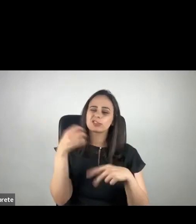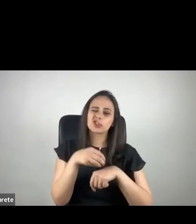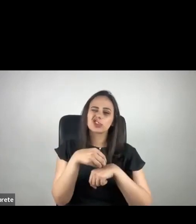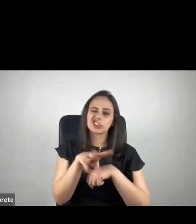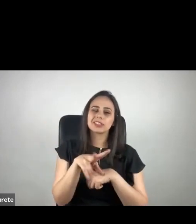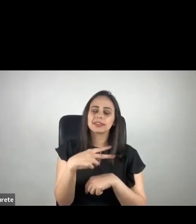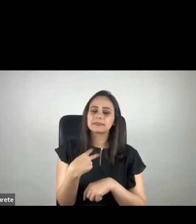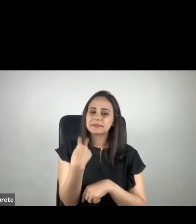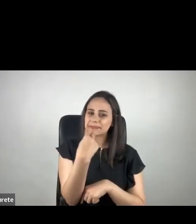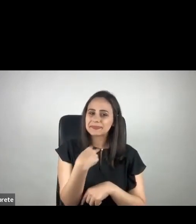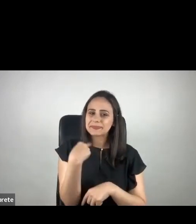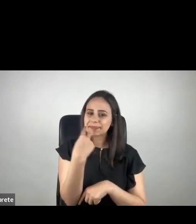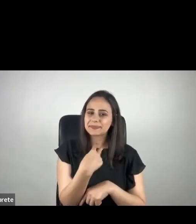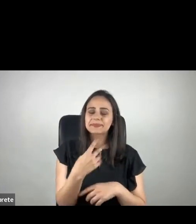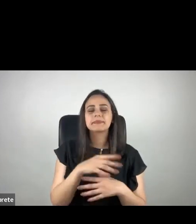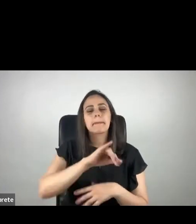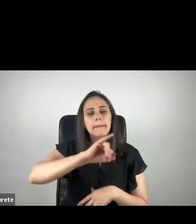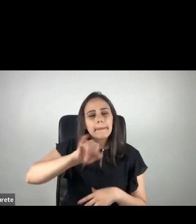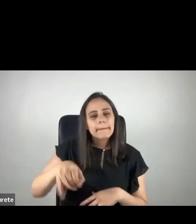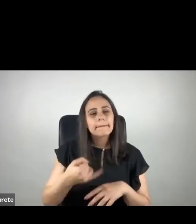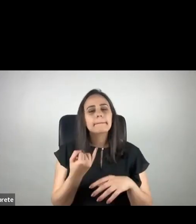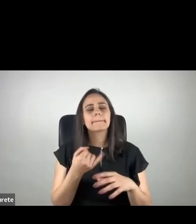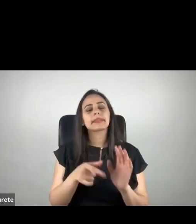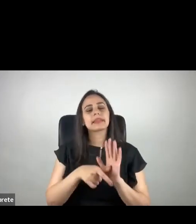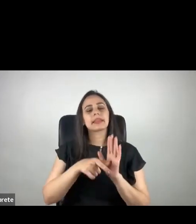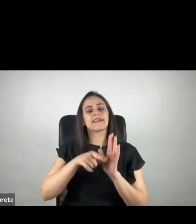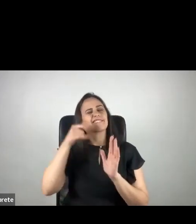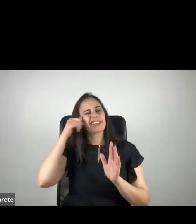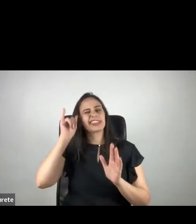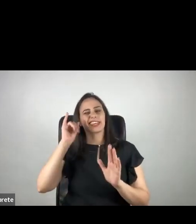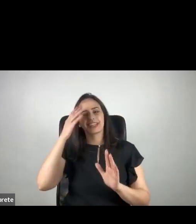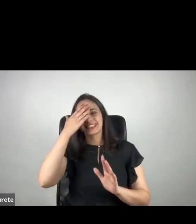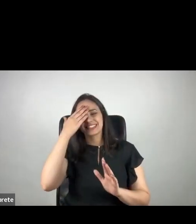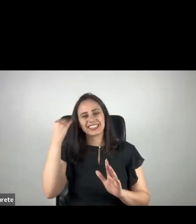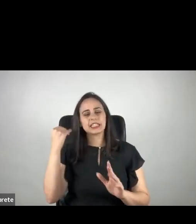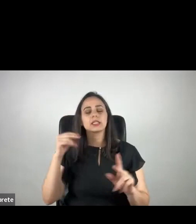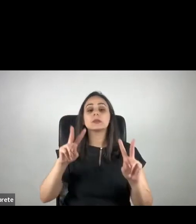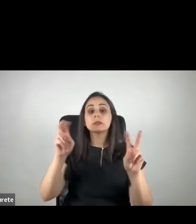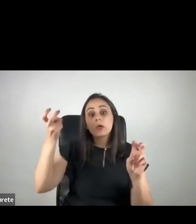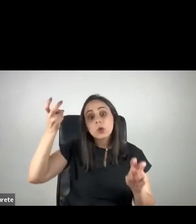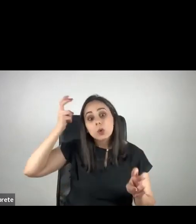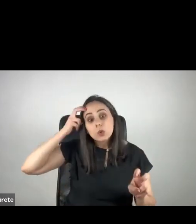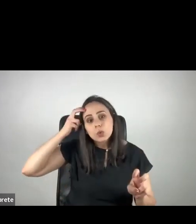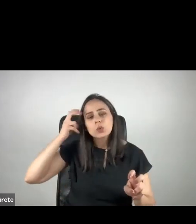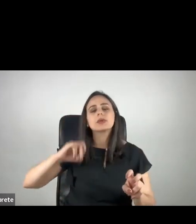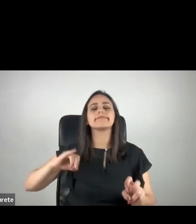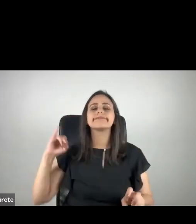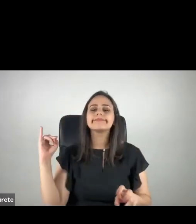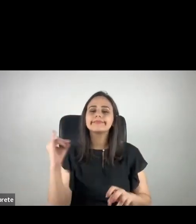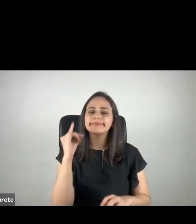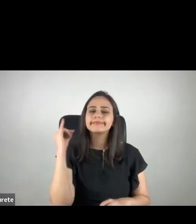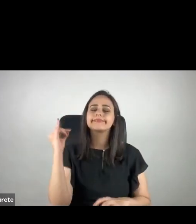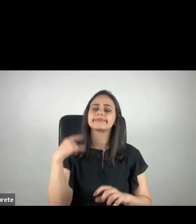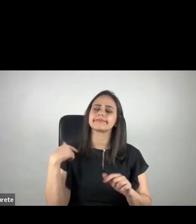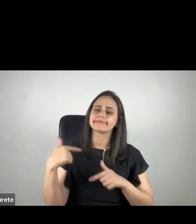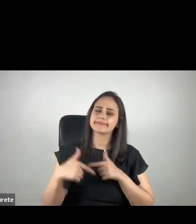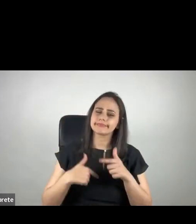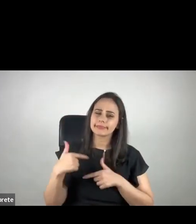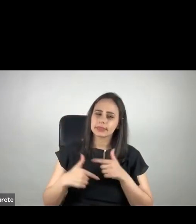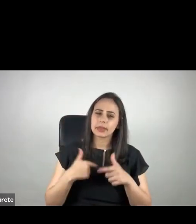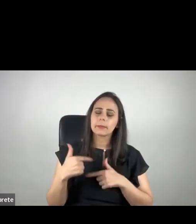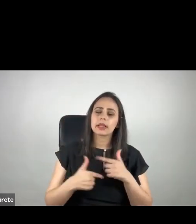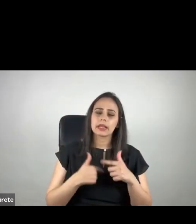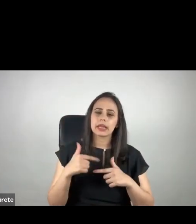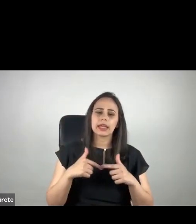leitura labial. E aí, pegando um gancho, antes que eu esqueça, falando de cultura, que é super importante, que eu trabalhei até com